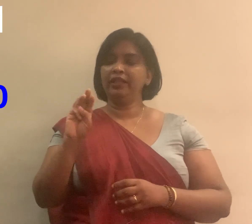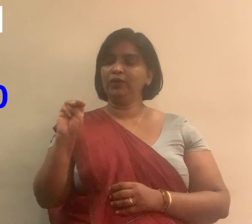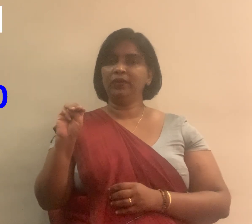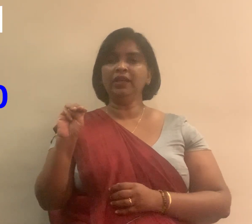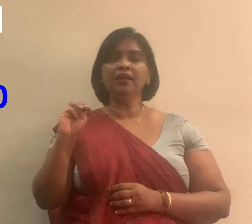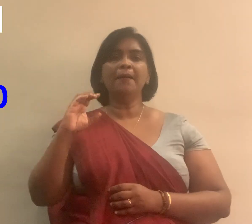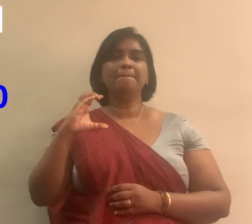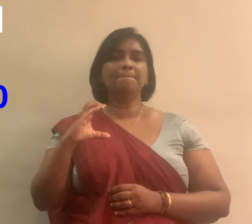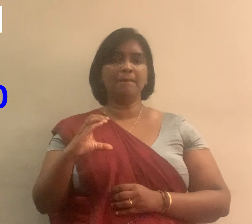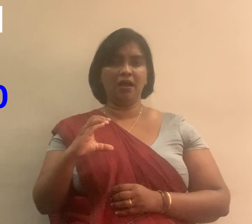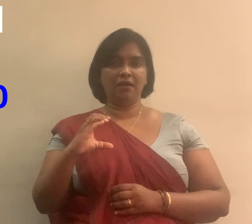එතකොට මා.